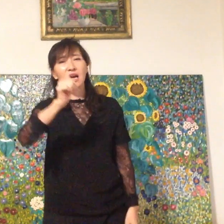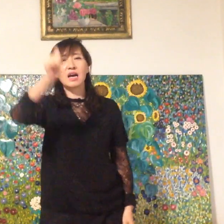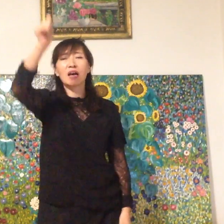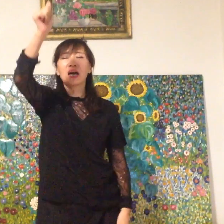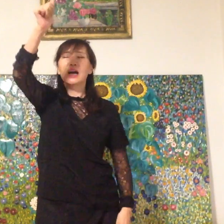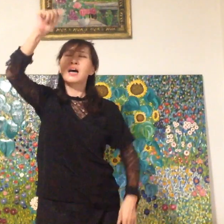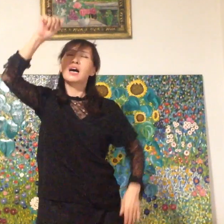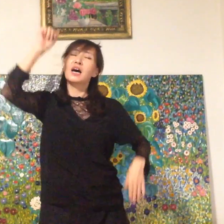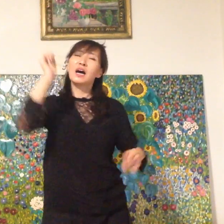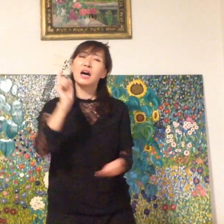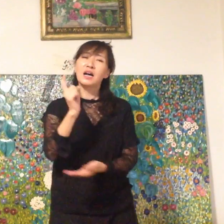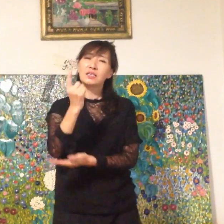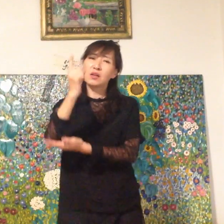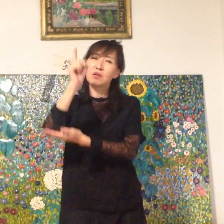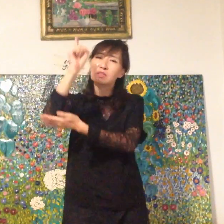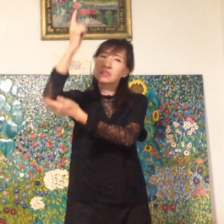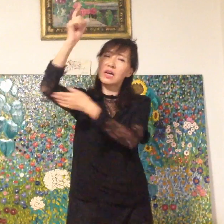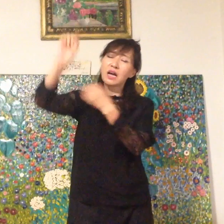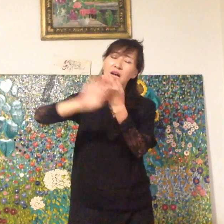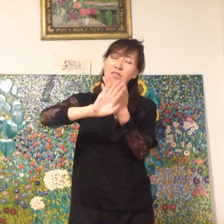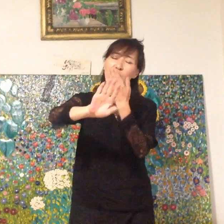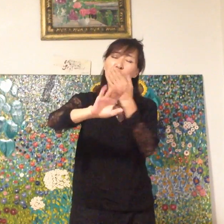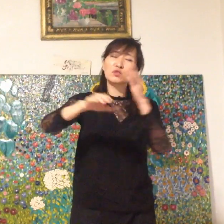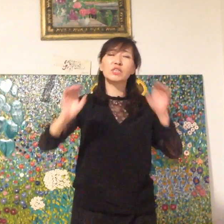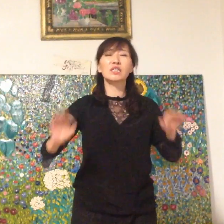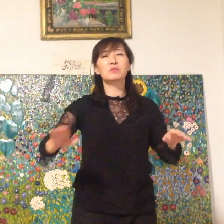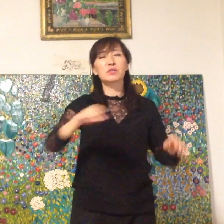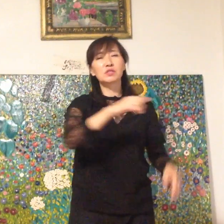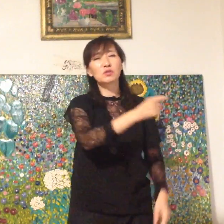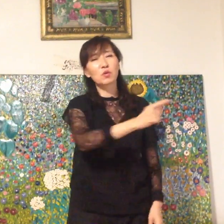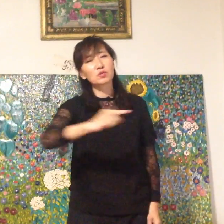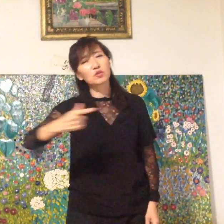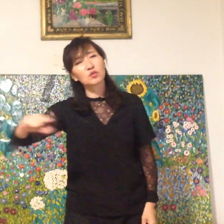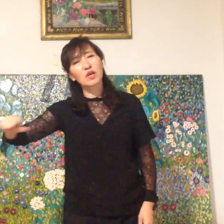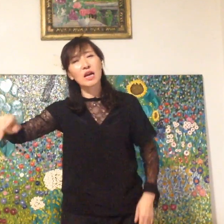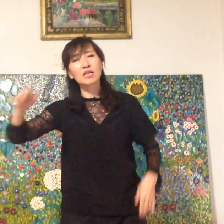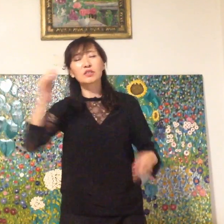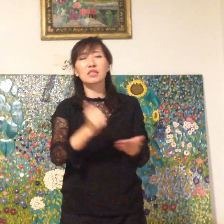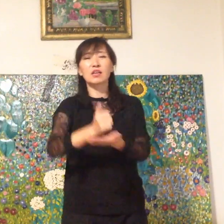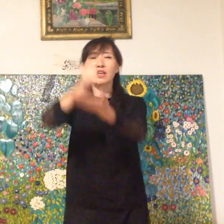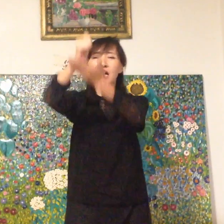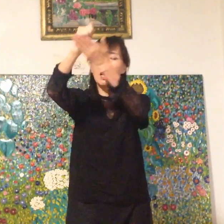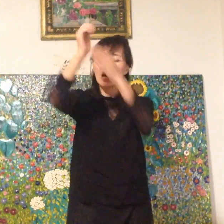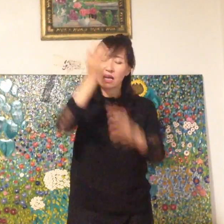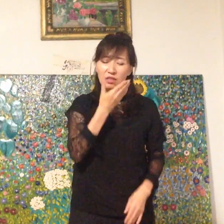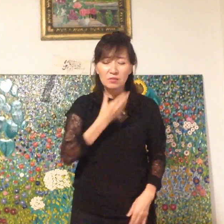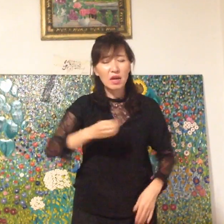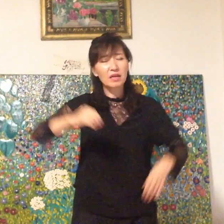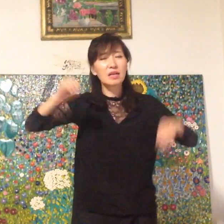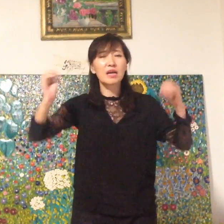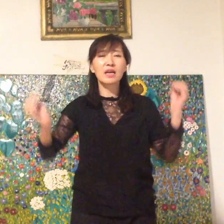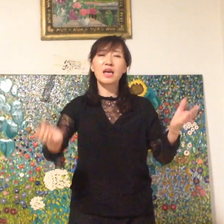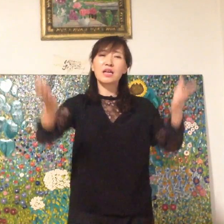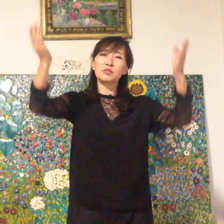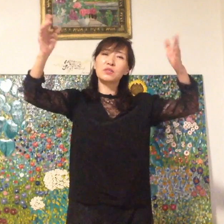그 맘들한 주님을 송축할 지어라 그 바람에 입